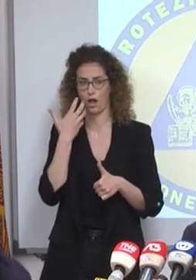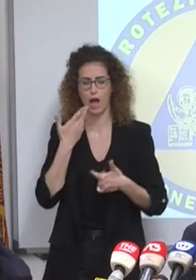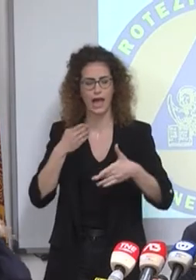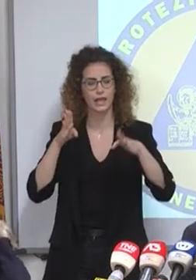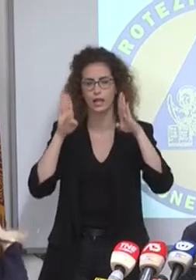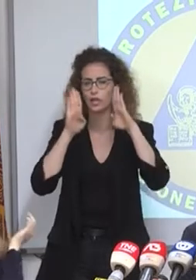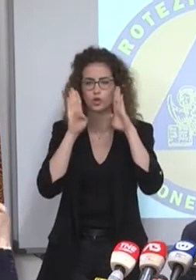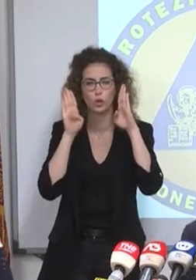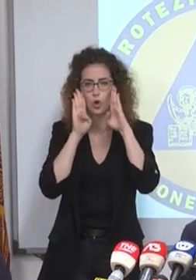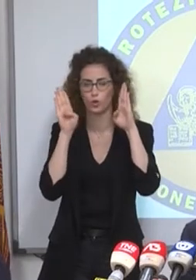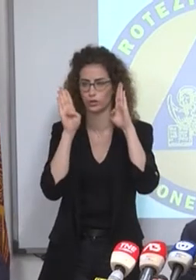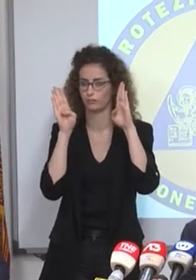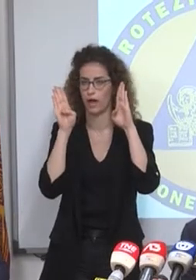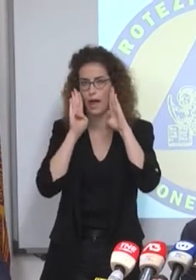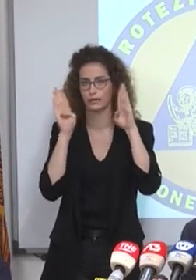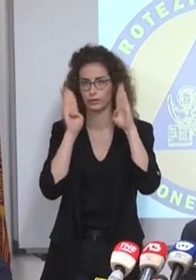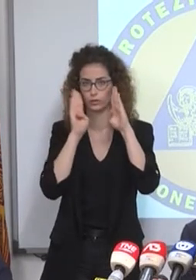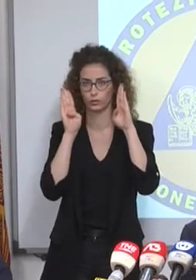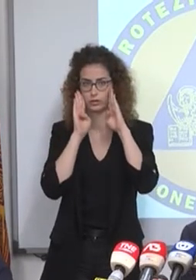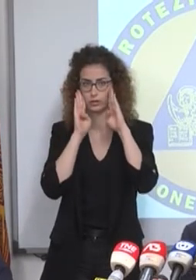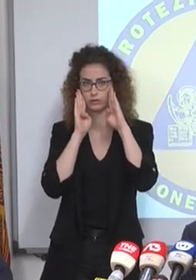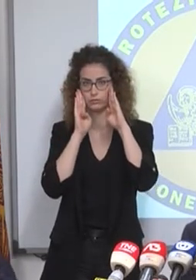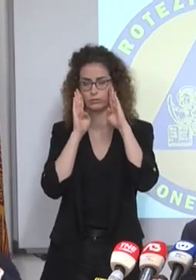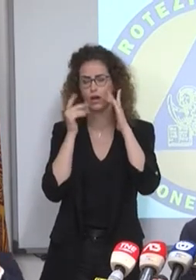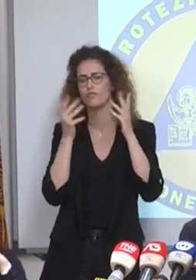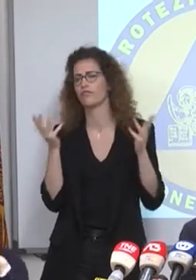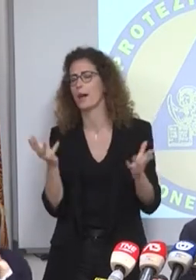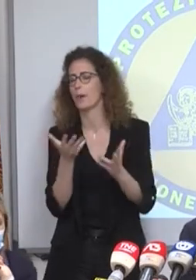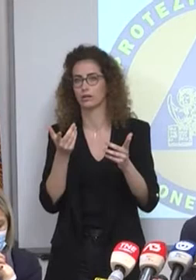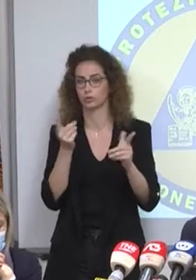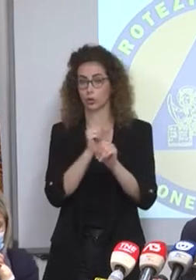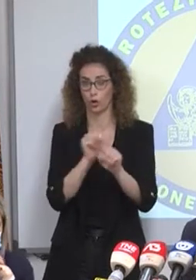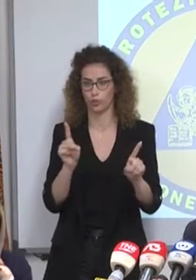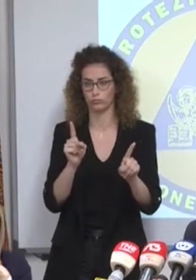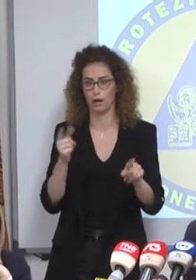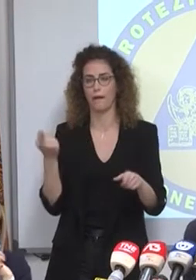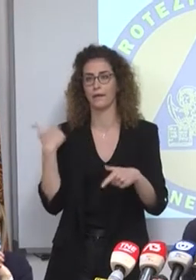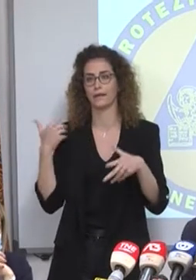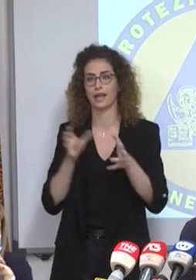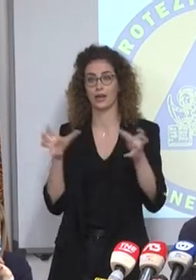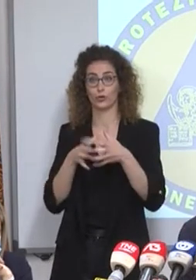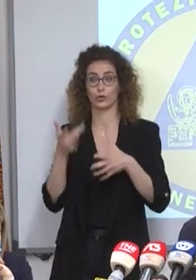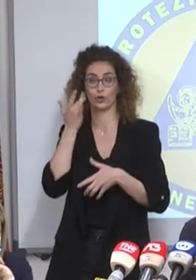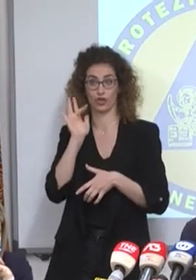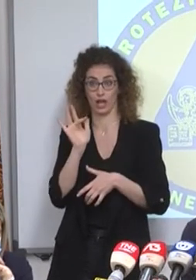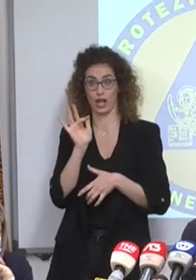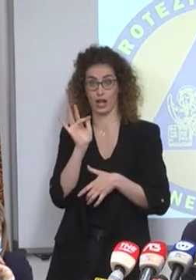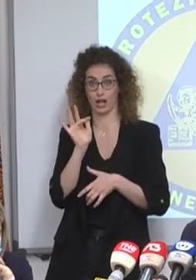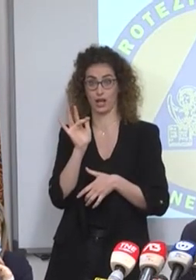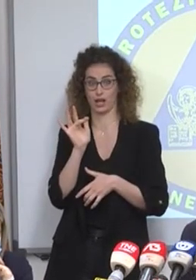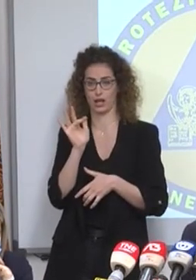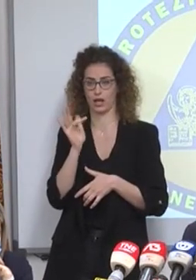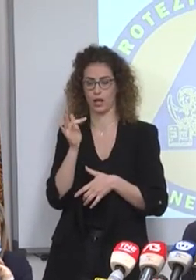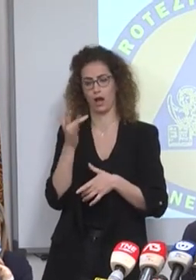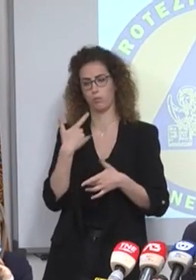attenzione massima attenzione non abbassare la guardia da ieri siamo zona gialla di fatto sostanzialmente